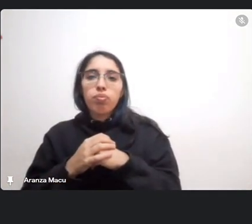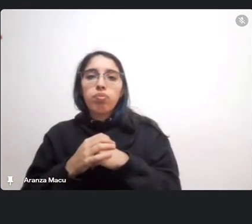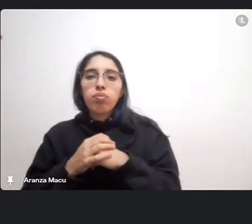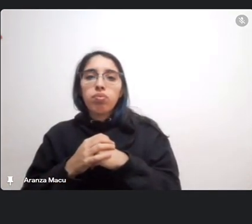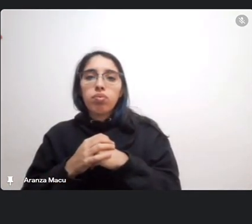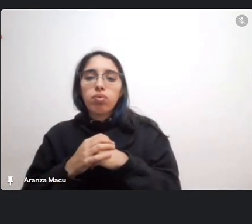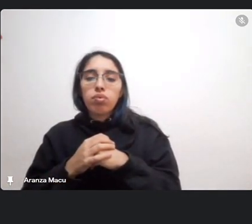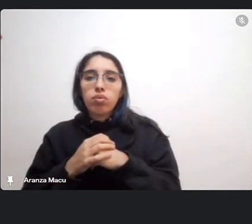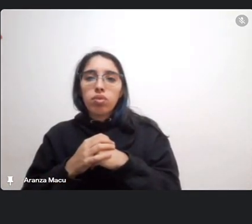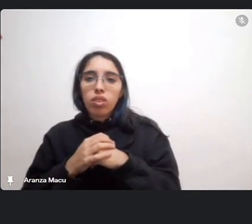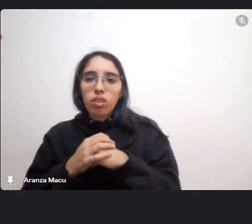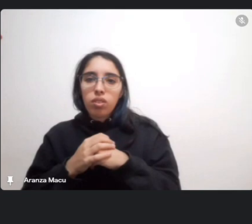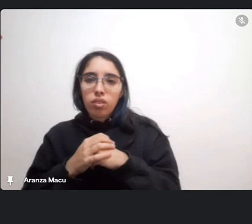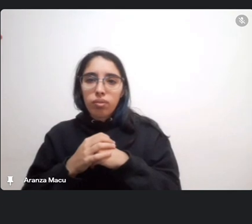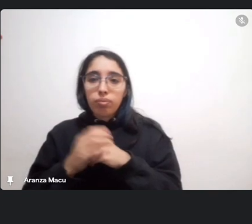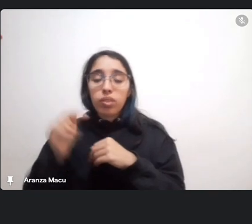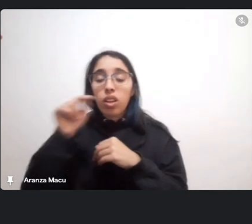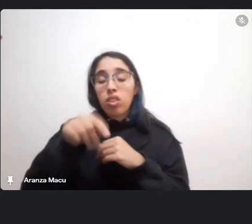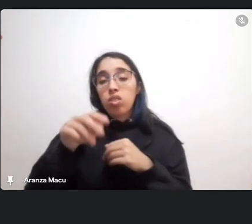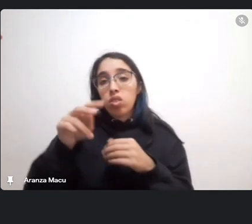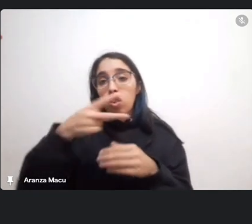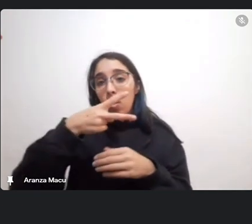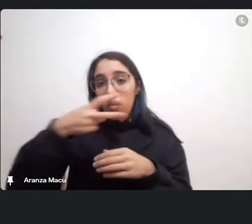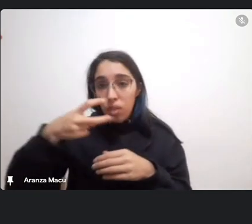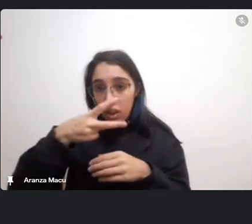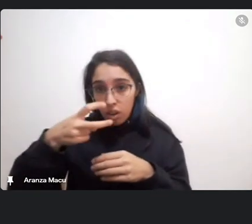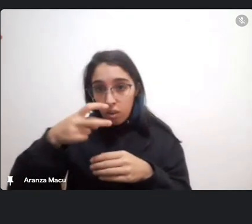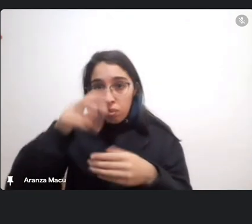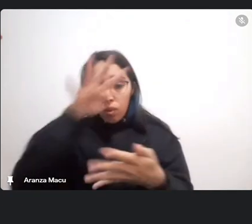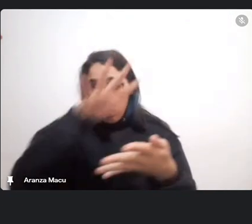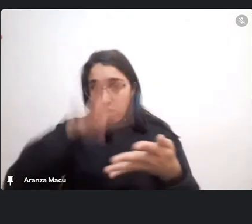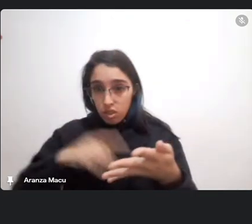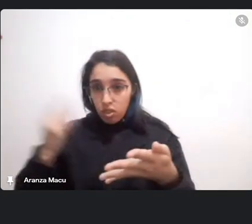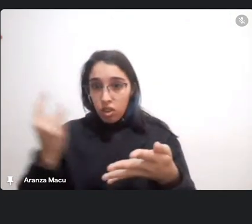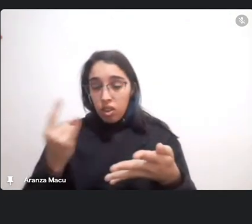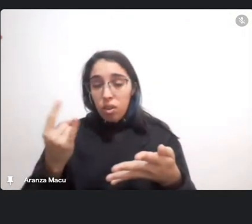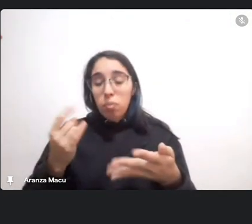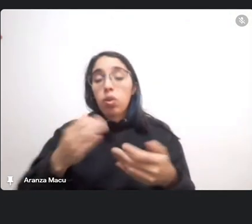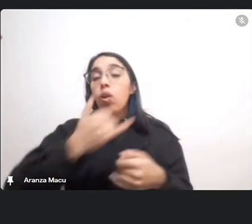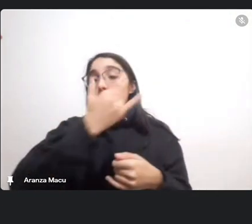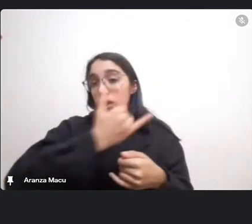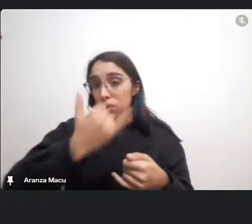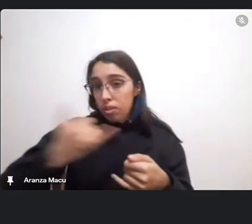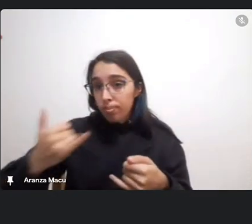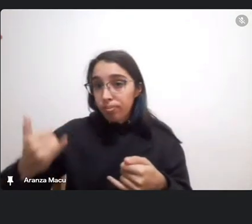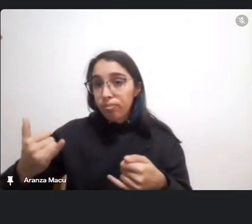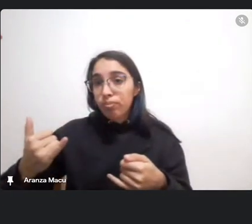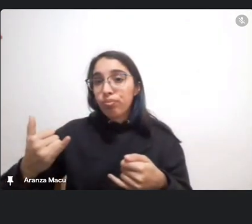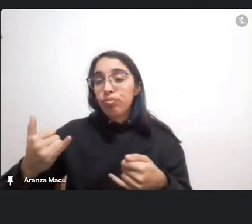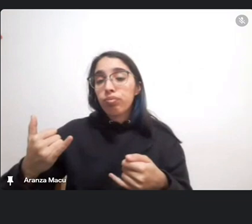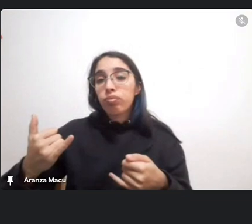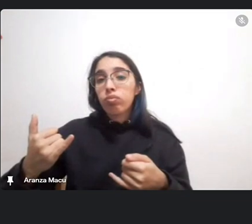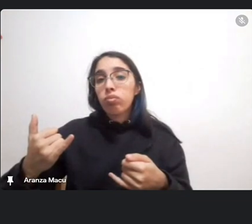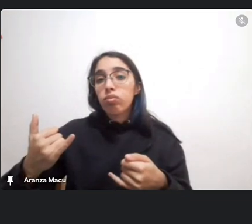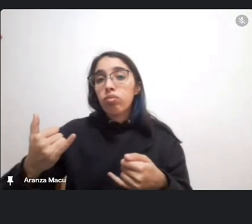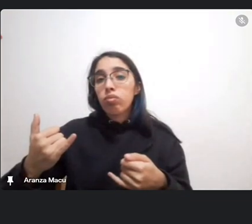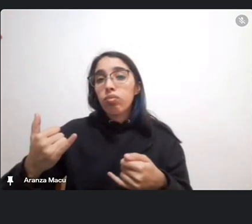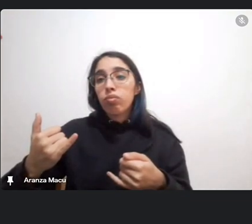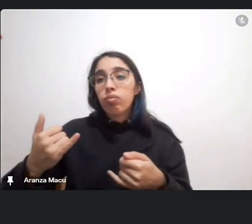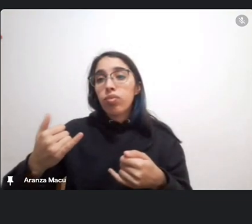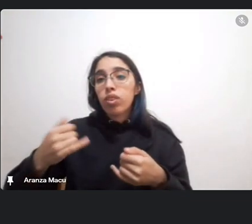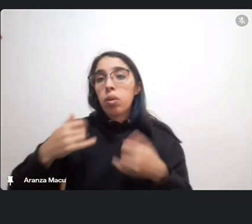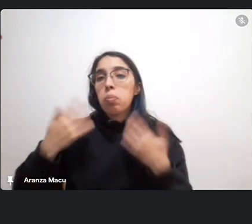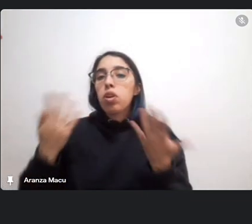usa. Asume, sugiere, propone, ¿sí? Porque no se habla de verdades